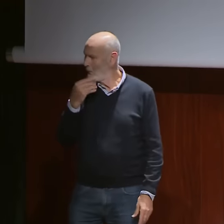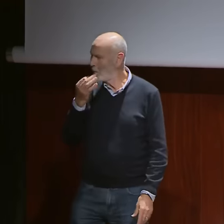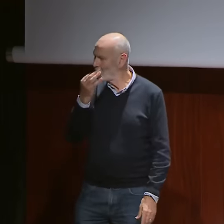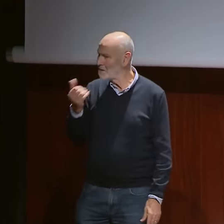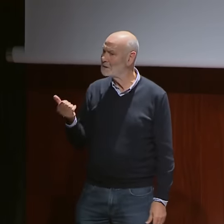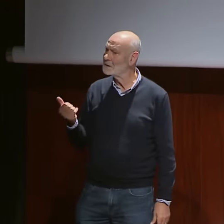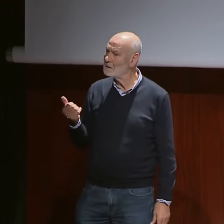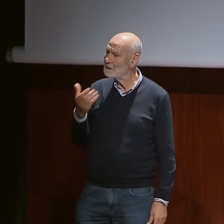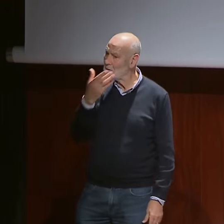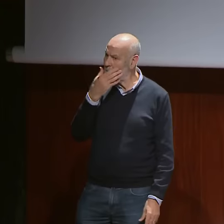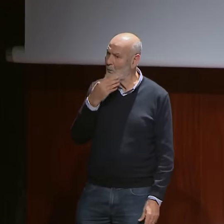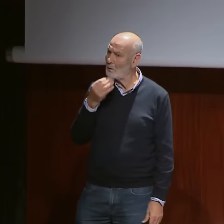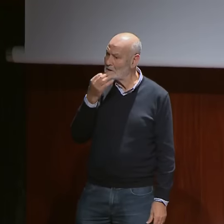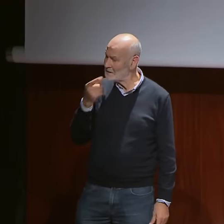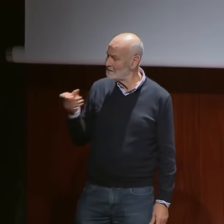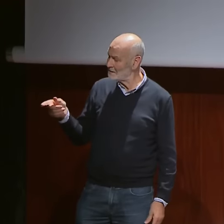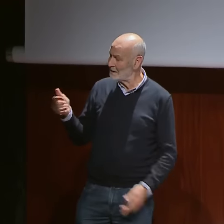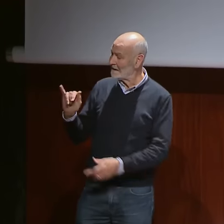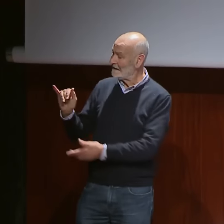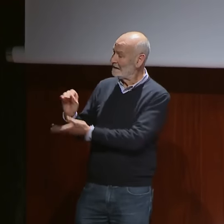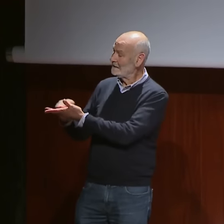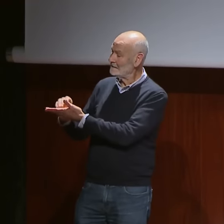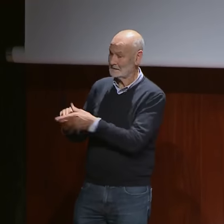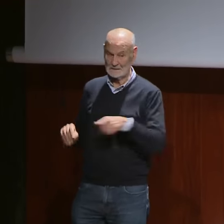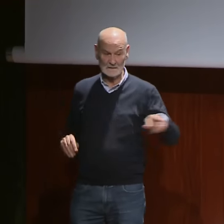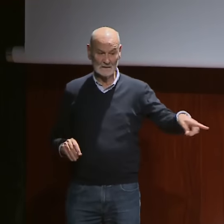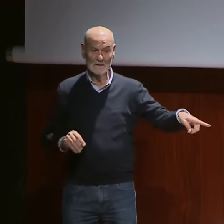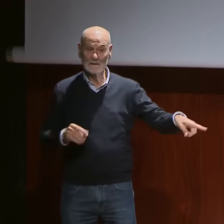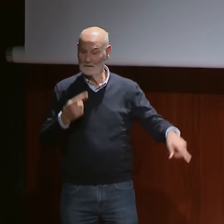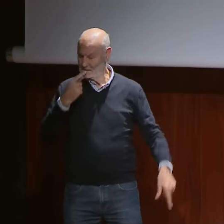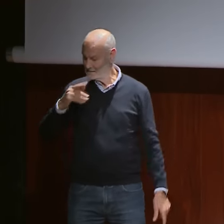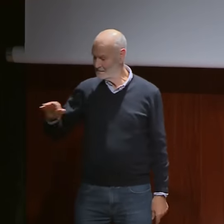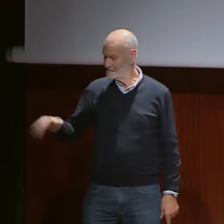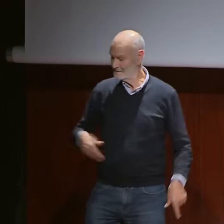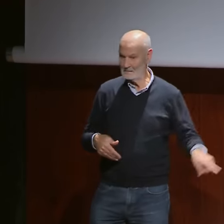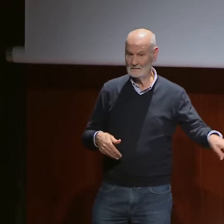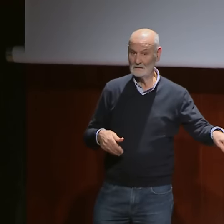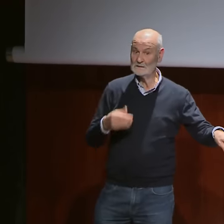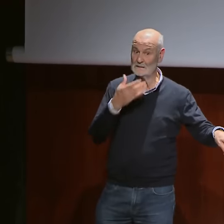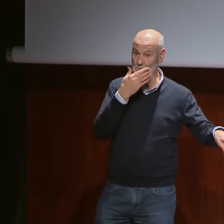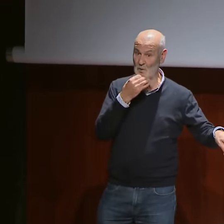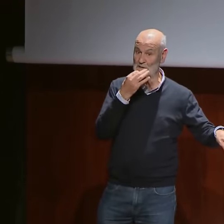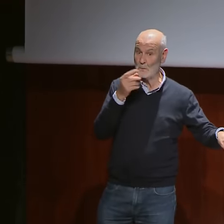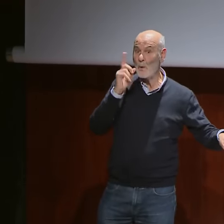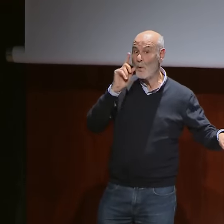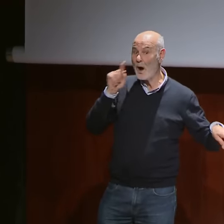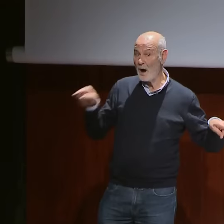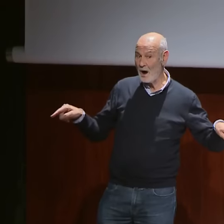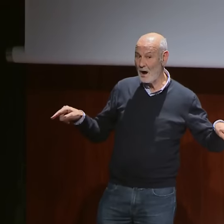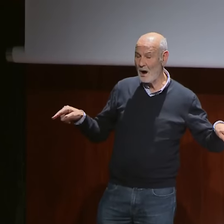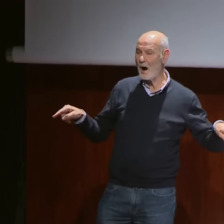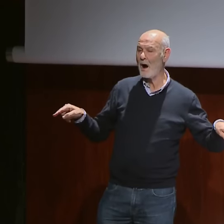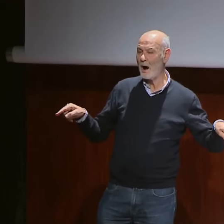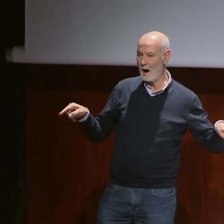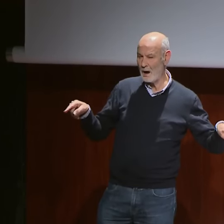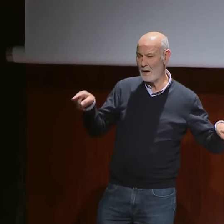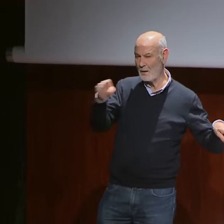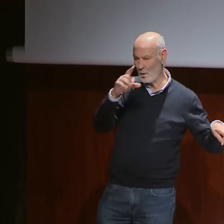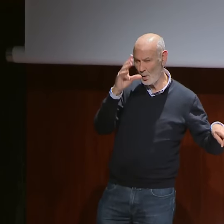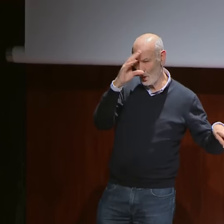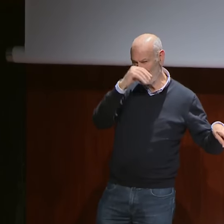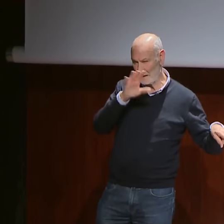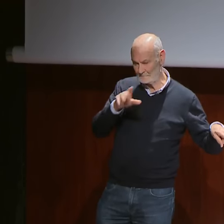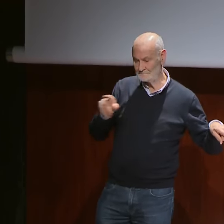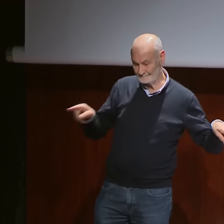Et je lui dis, oui, j'ai trouvé quelqu'un pour l'écrire. Et elle m'a dit, mais qui c'est qui va écrire ton